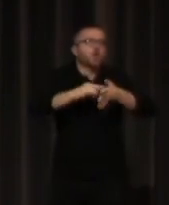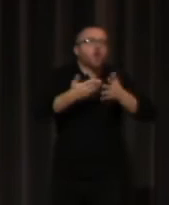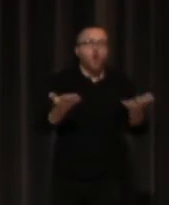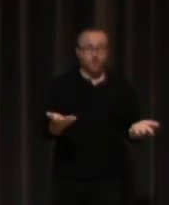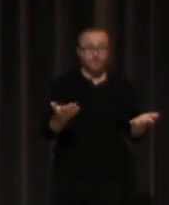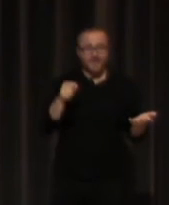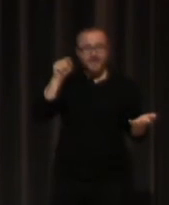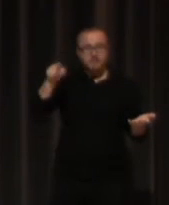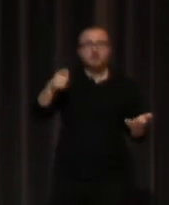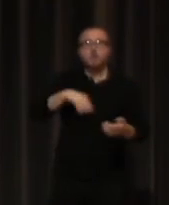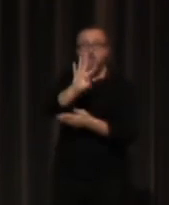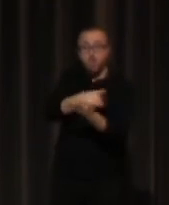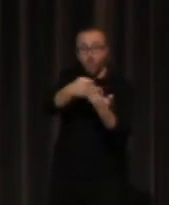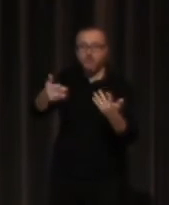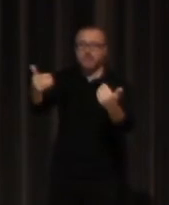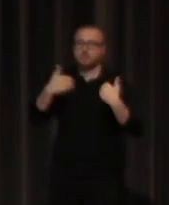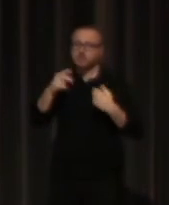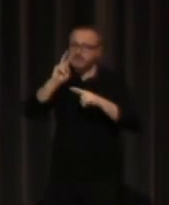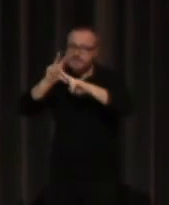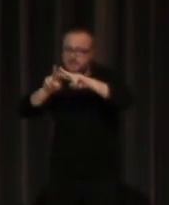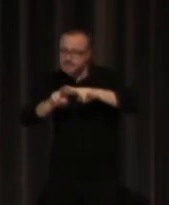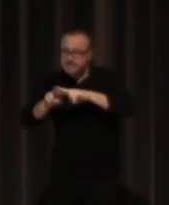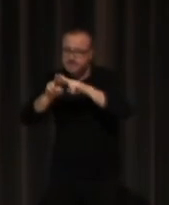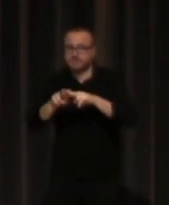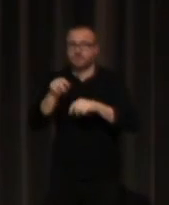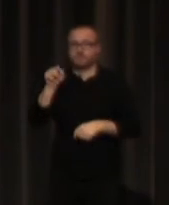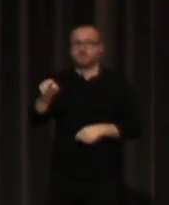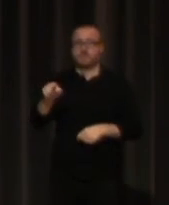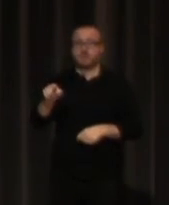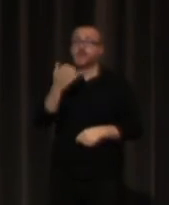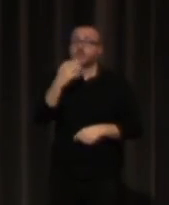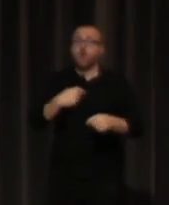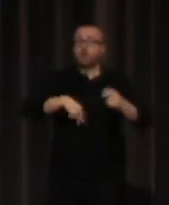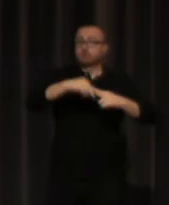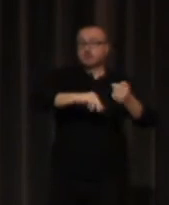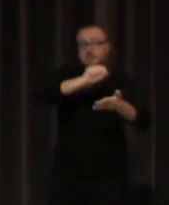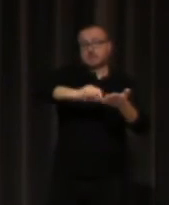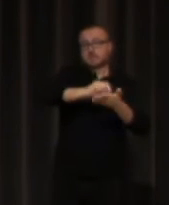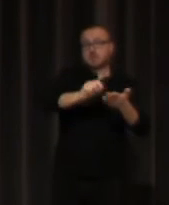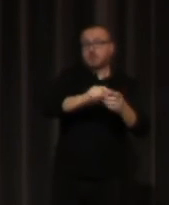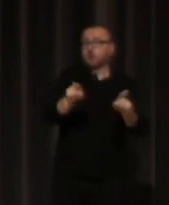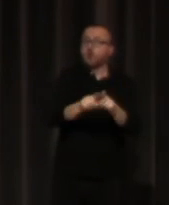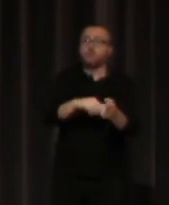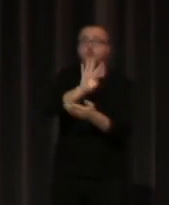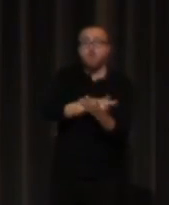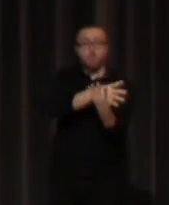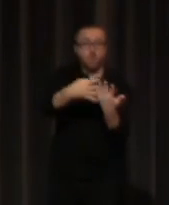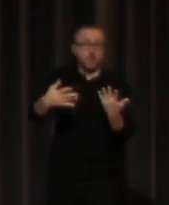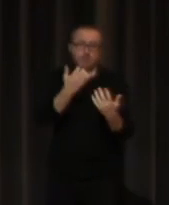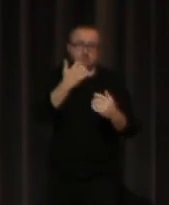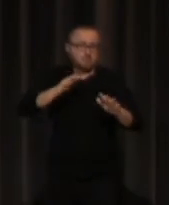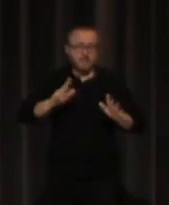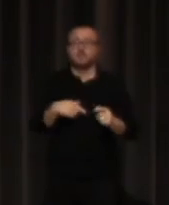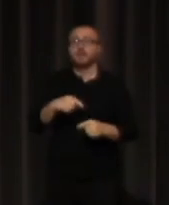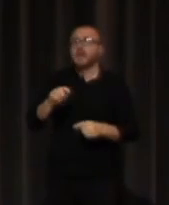si ara pensem què construeix un text literari, què fa un poema, el primer factor